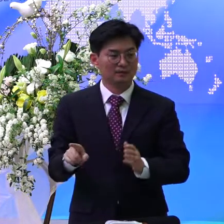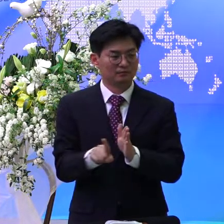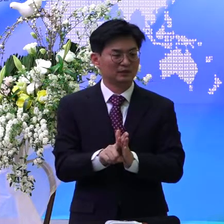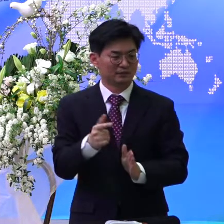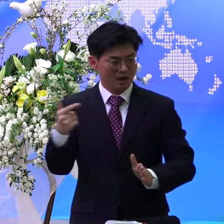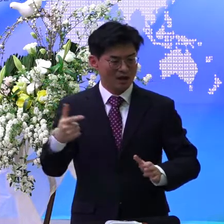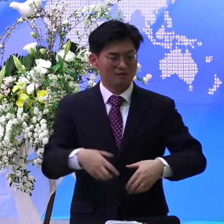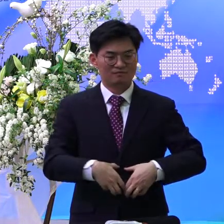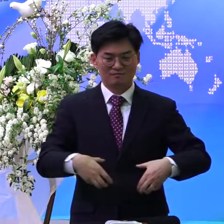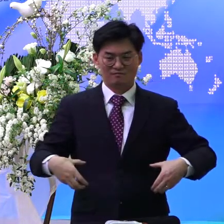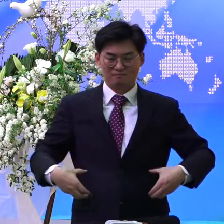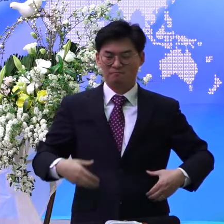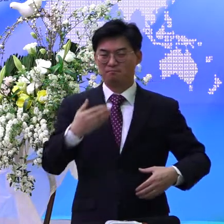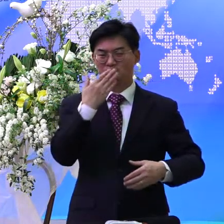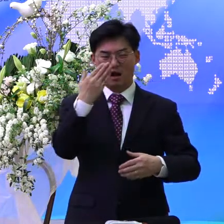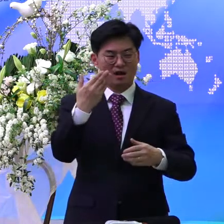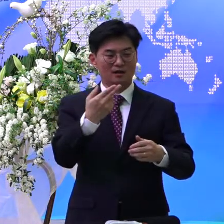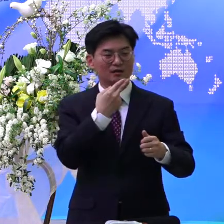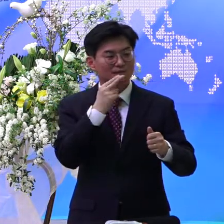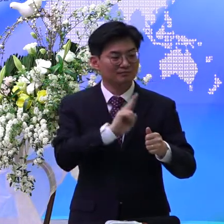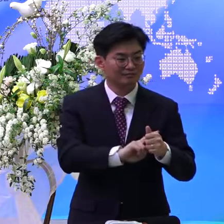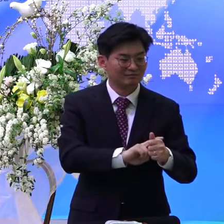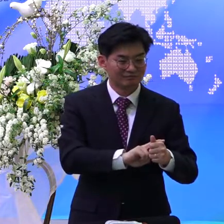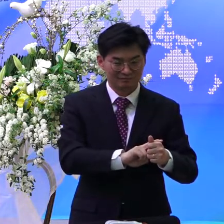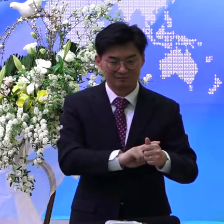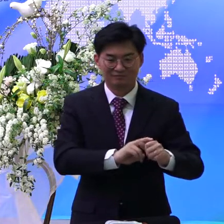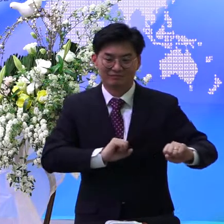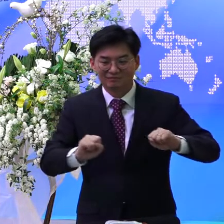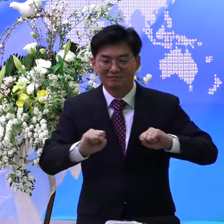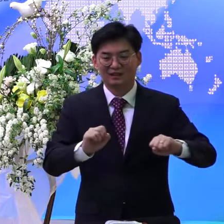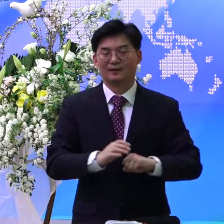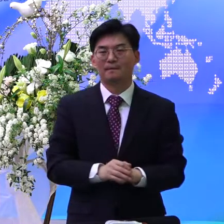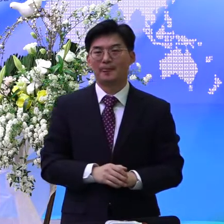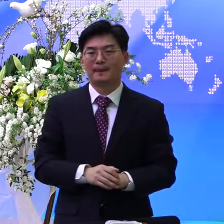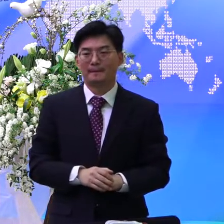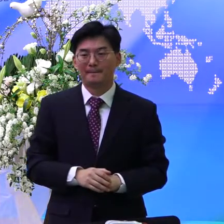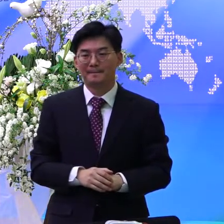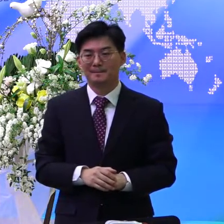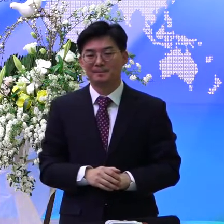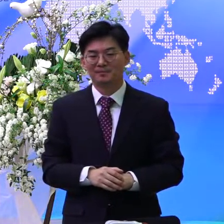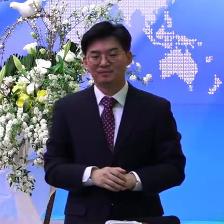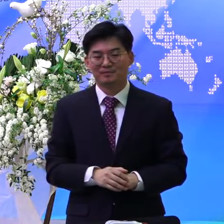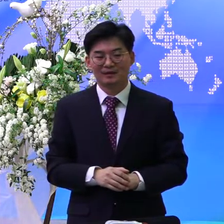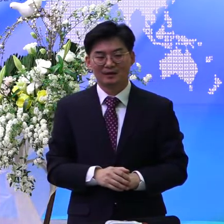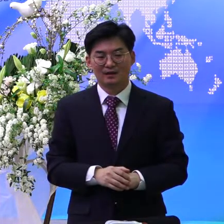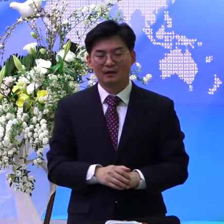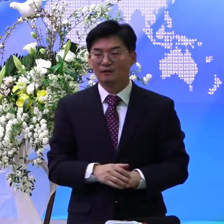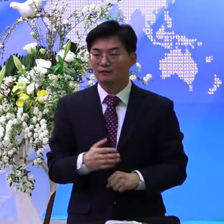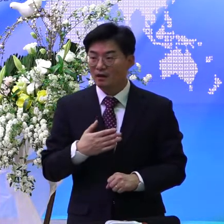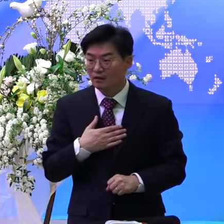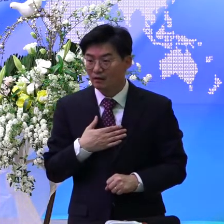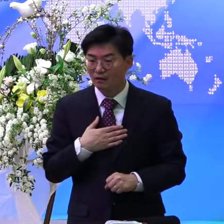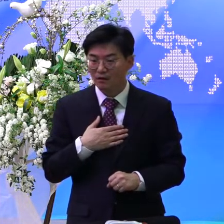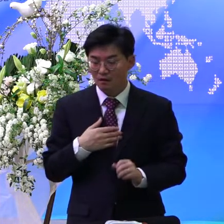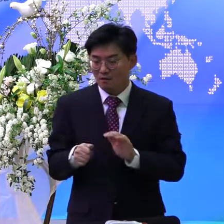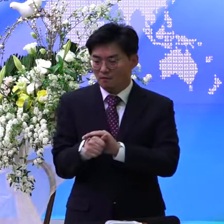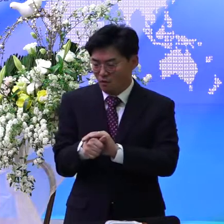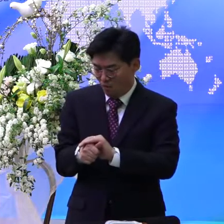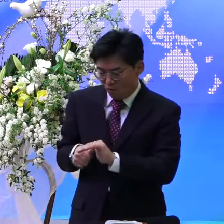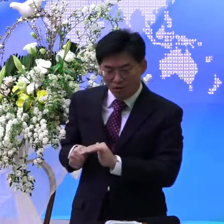수많은 적군이 쳐들어와서 전쟁터에 나가게 됐는데 군대 앞에 찬양대를 세워서